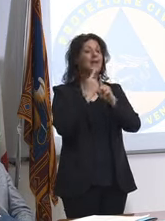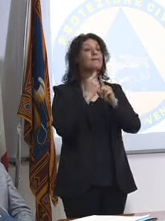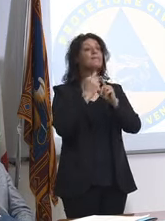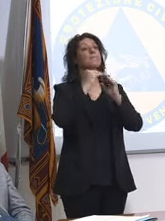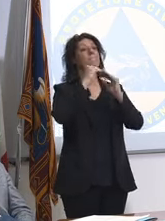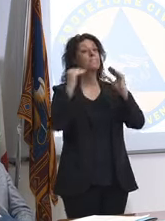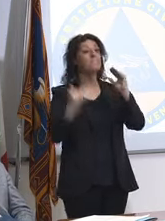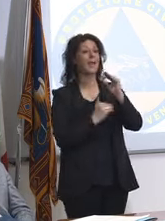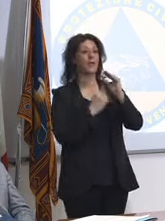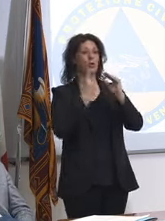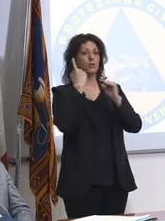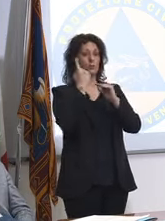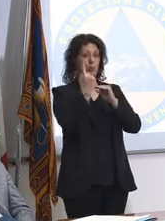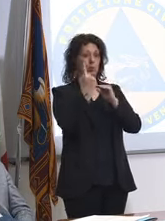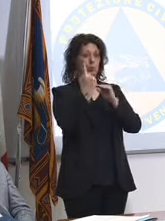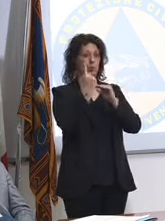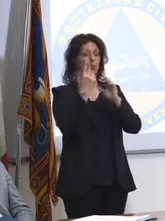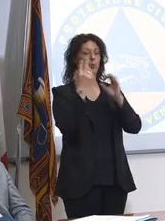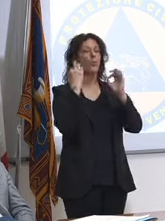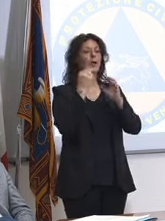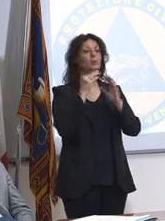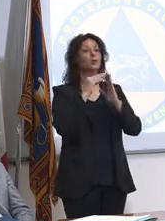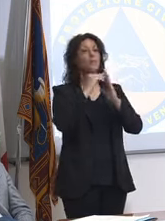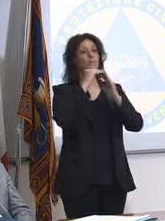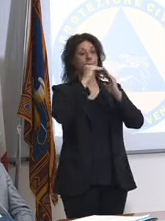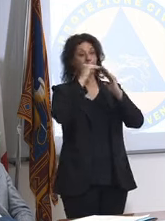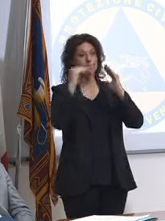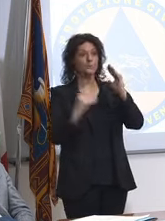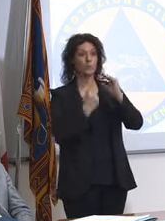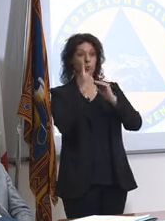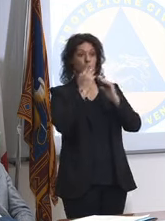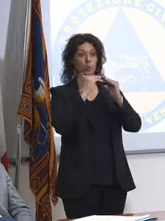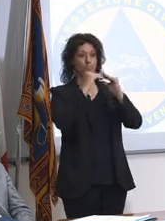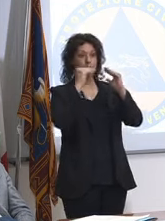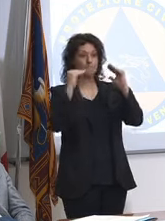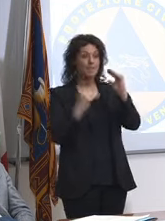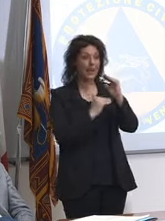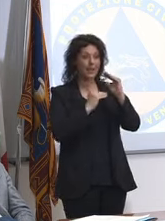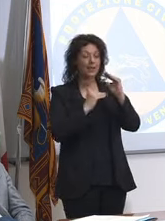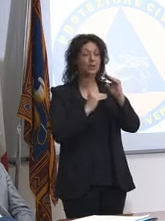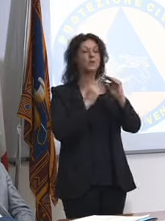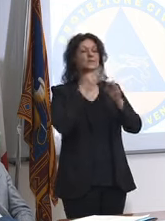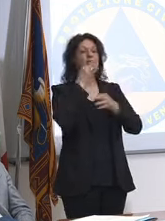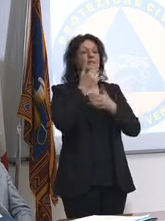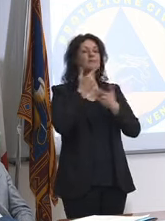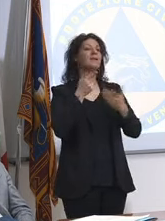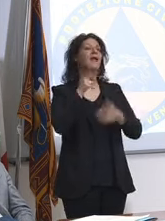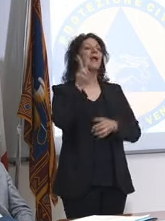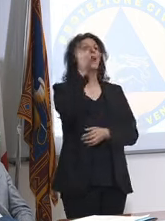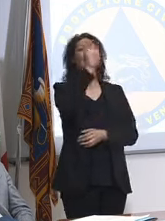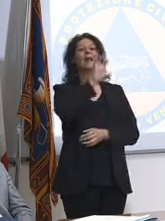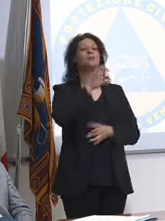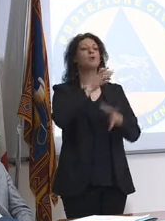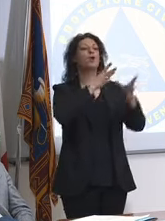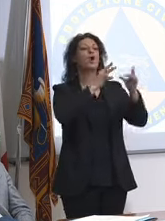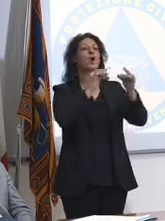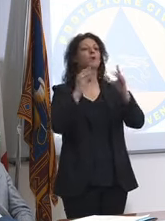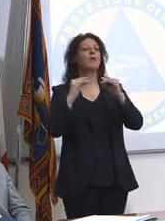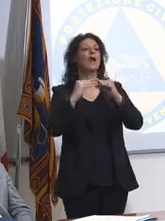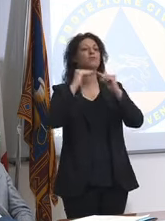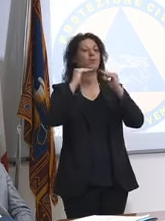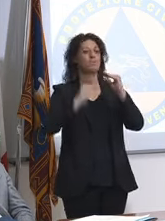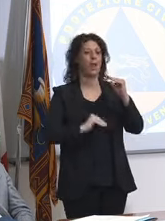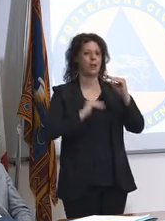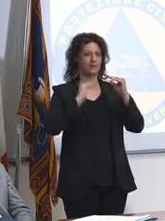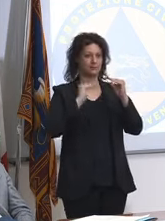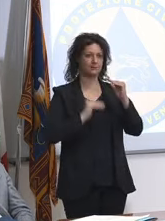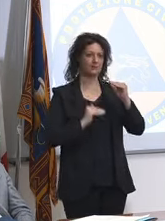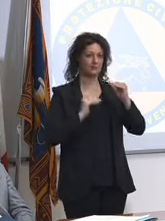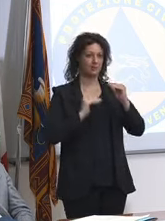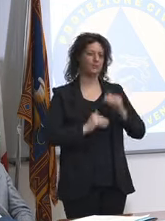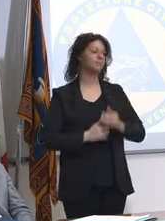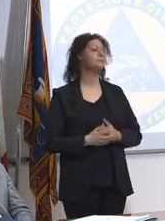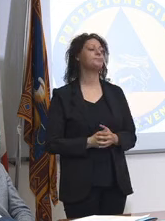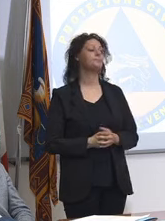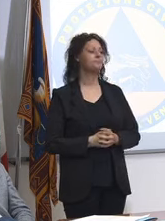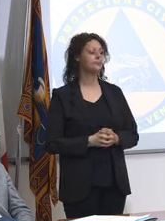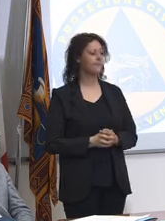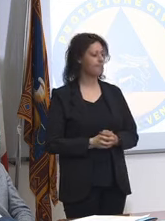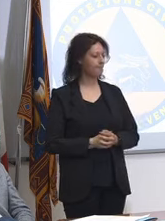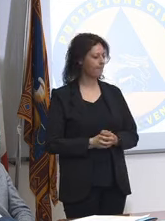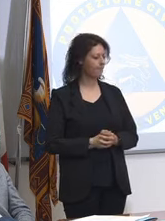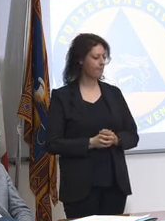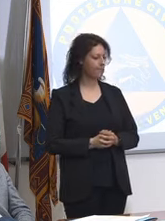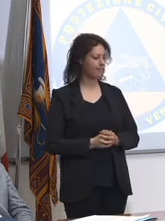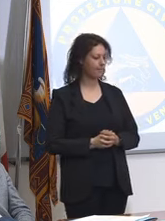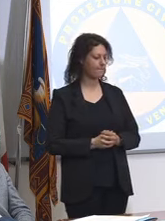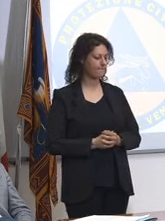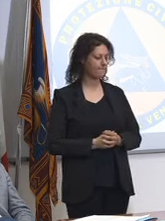1 sta ad indicare che la contagiosità presente in quella regione è bassa. Infatti io, siccome pensavo che mi